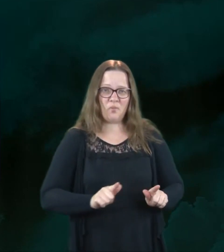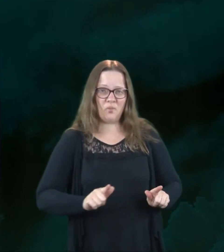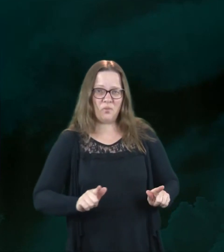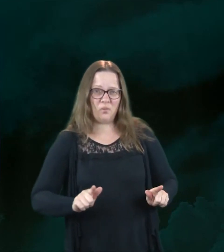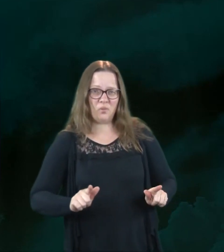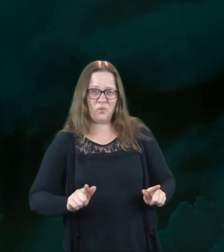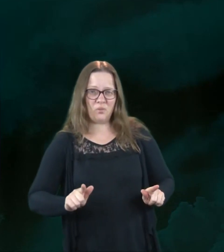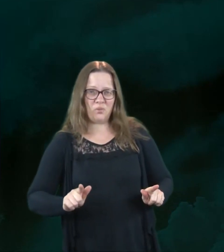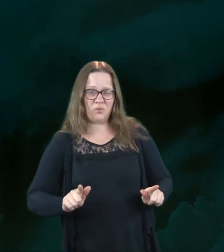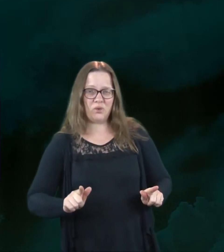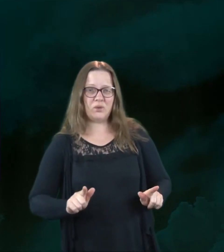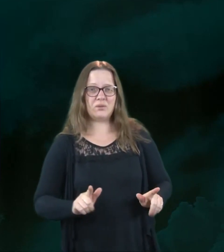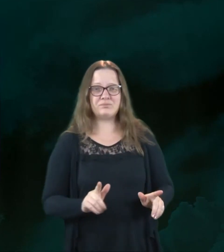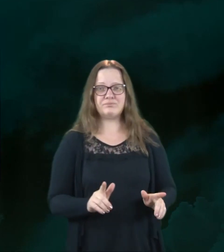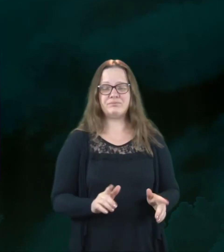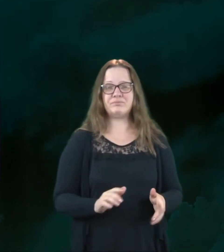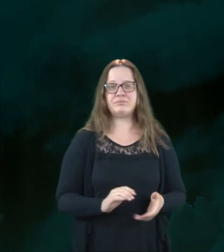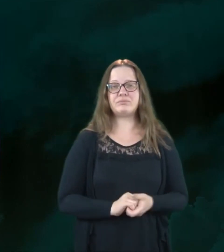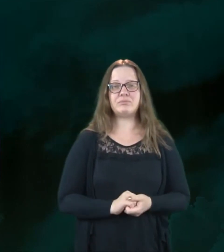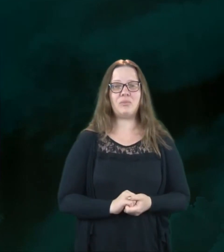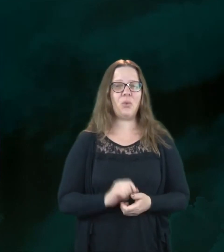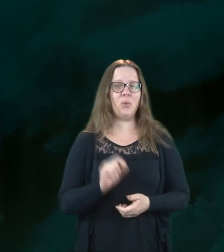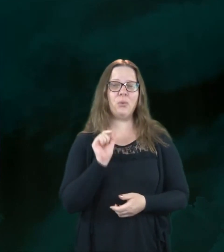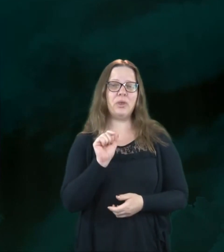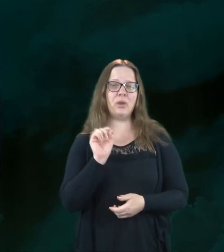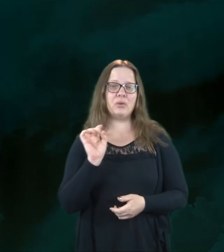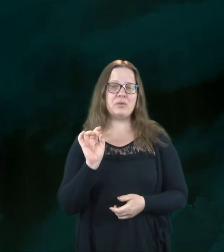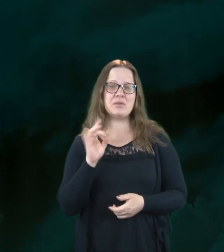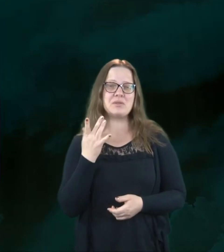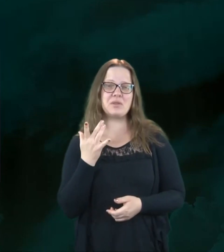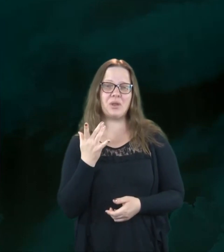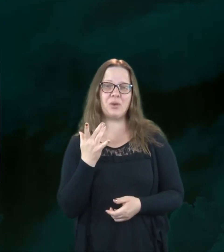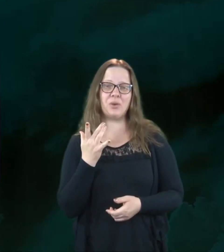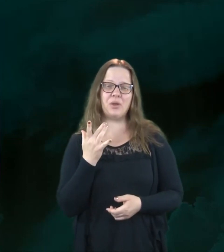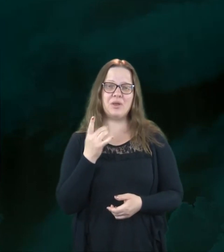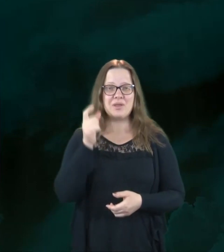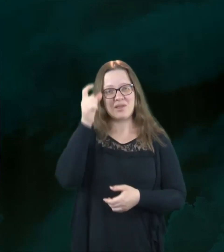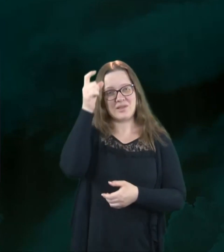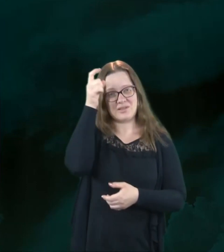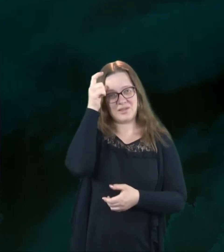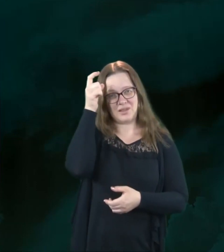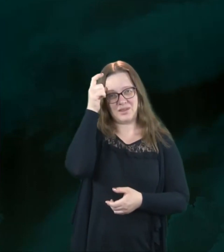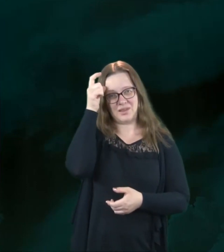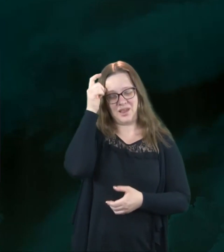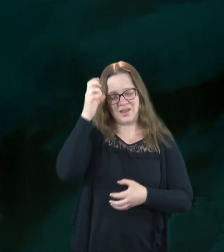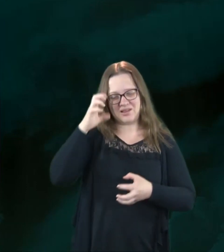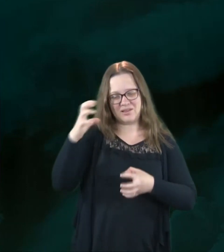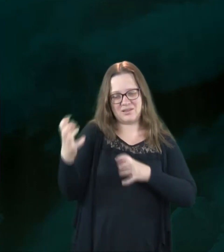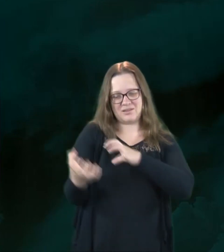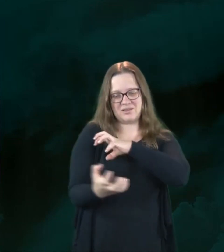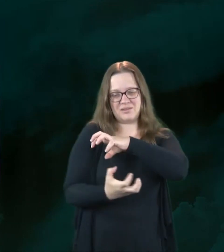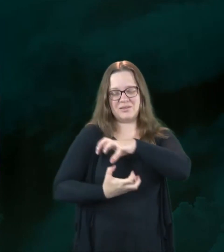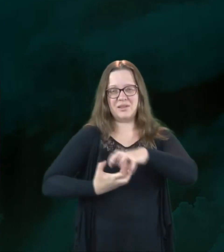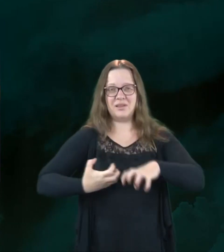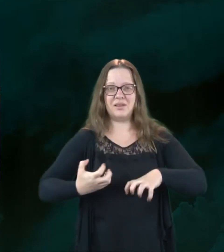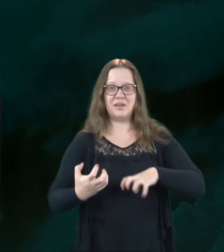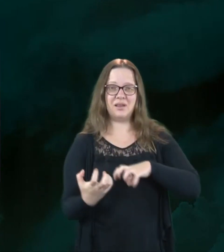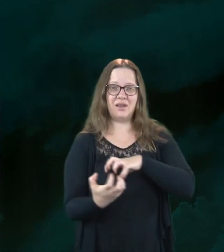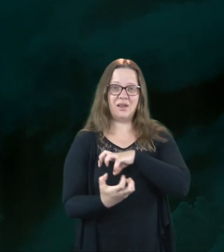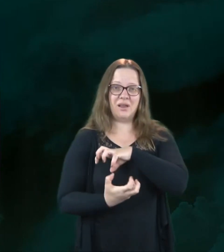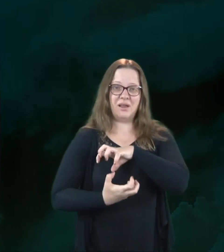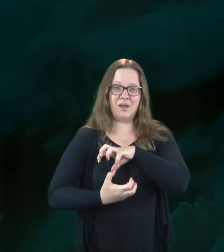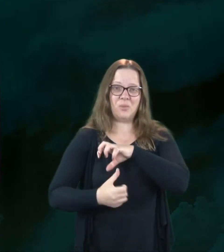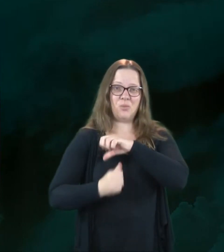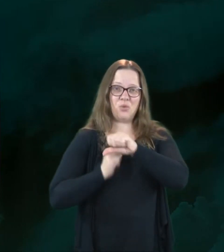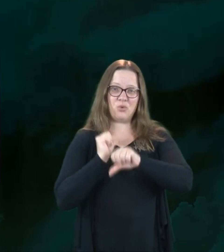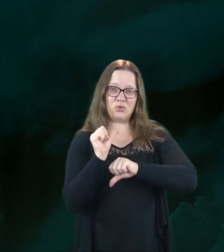sem forma e vazia. É que aconteceu a rebelião, a terra se tornou sem forma e vazia. Mas o Espírito de